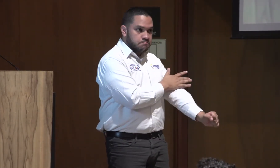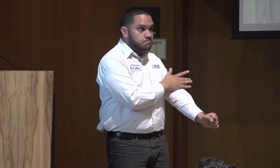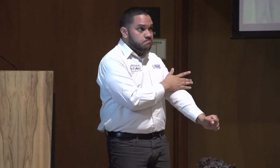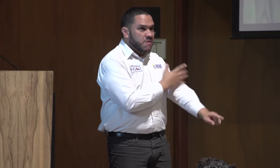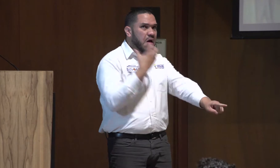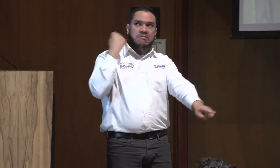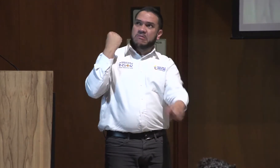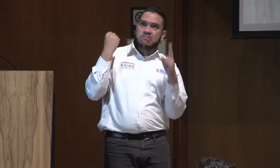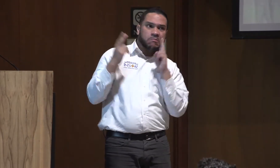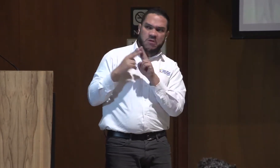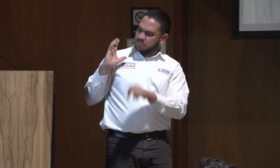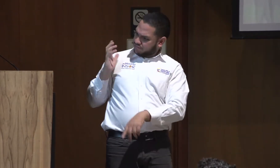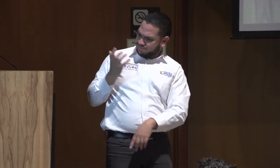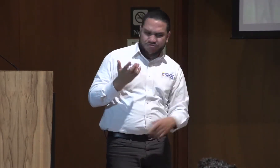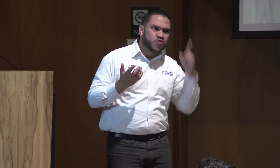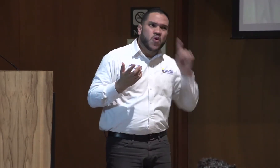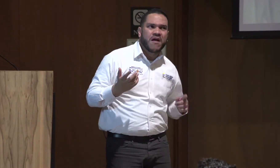pasando.